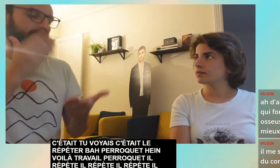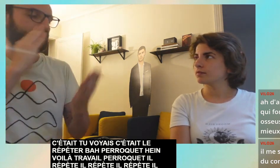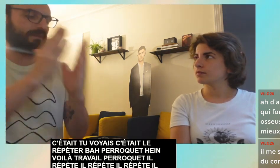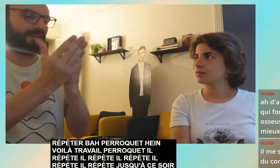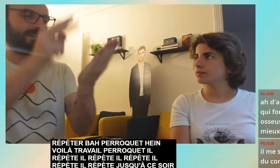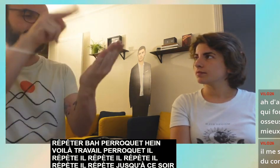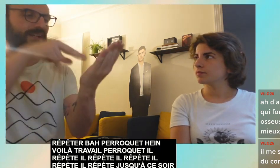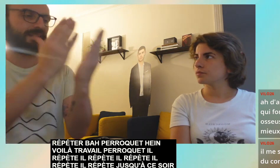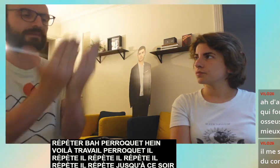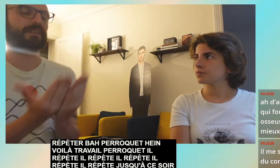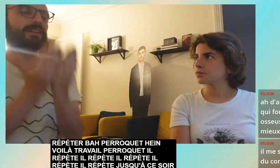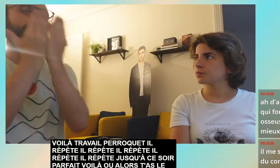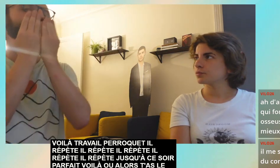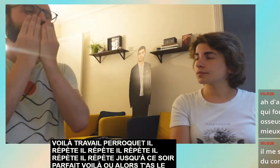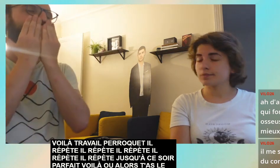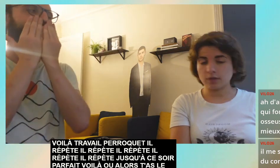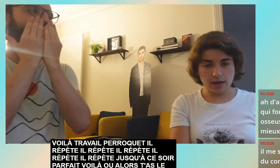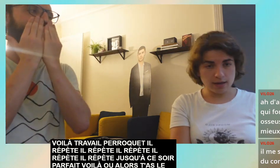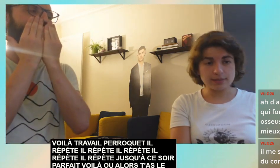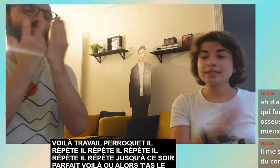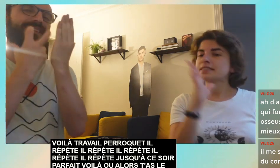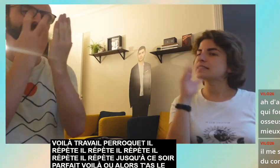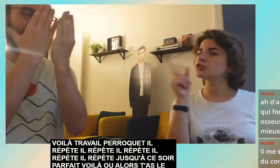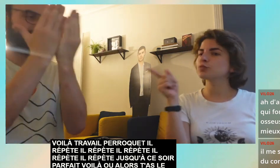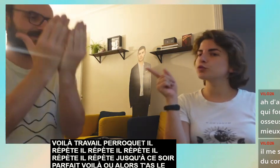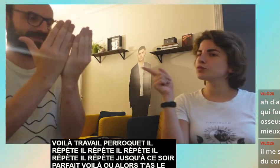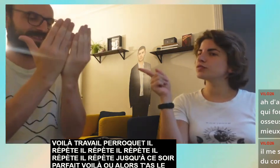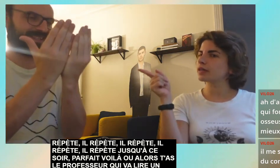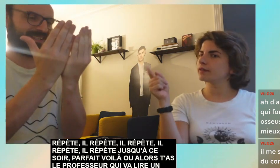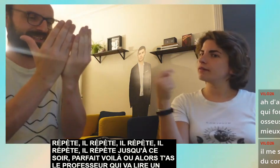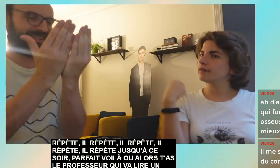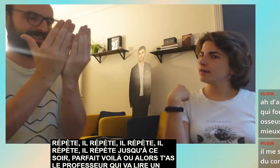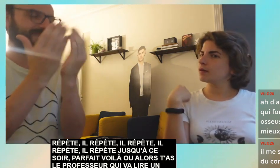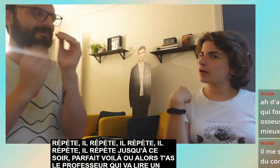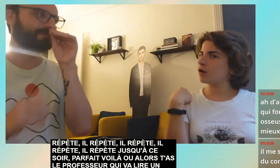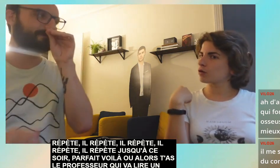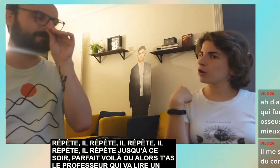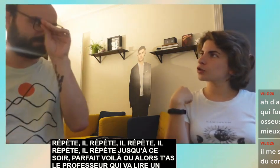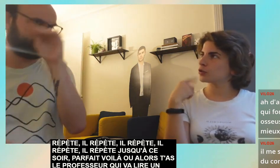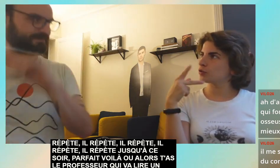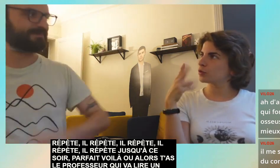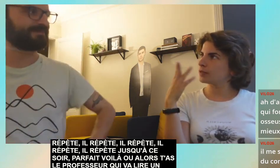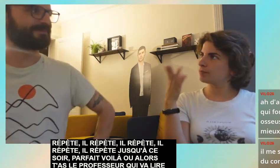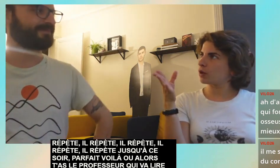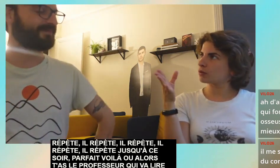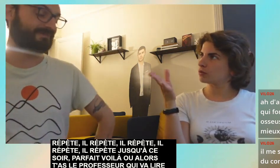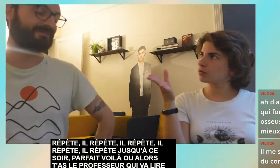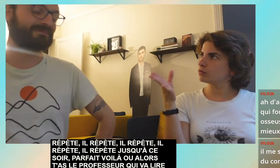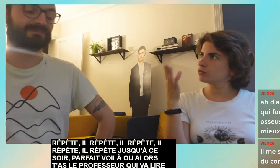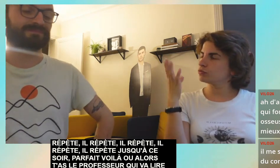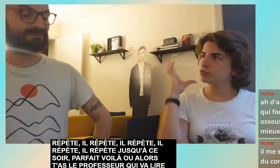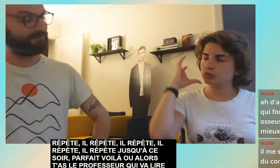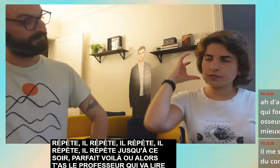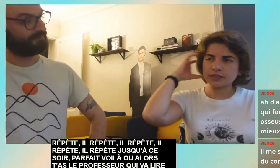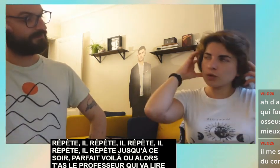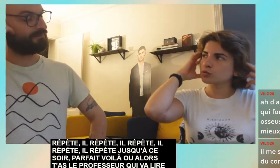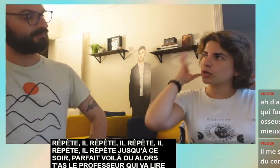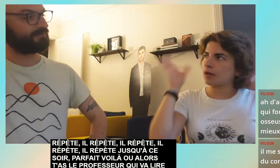qui va lire un livre et qui masque. Je me souviens encore de mon époque, je faisais des autogrammes,